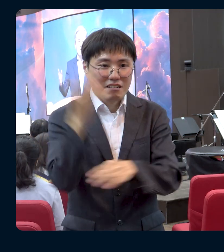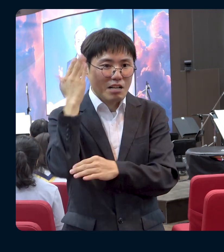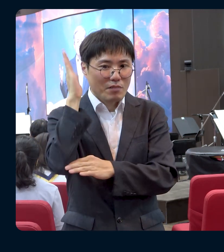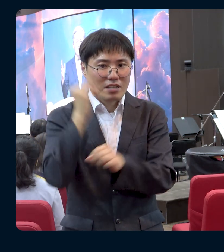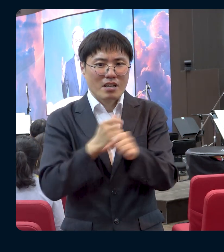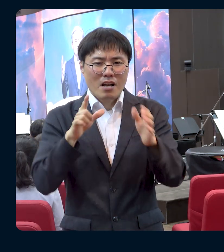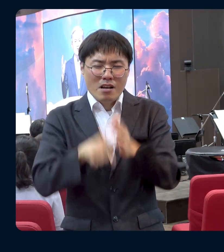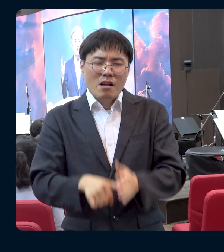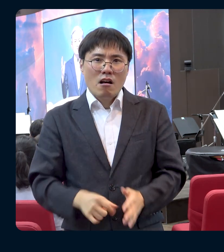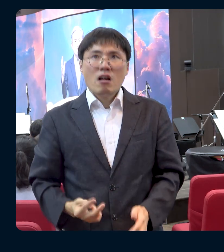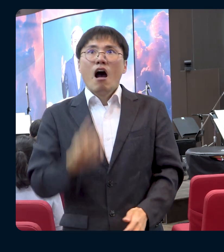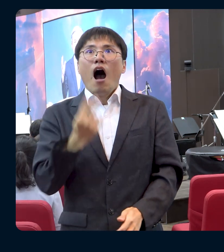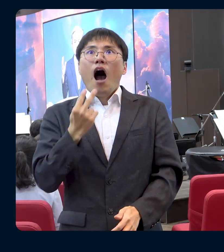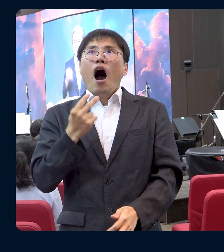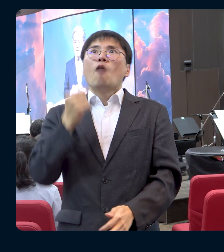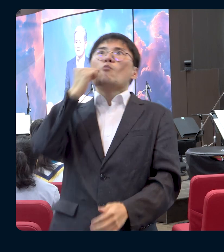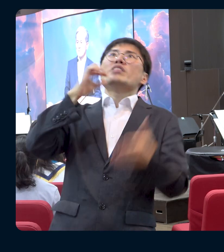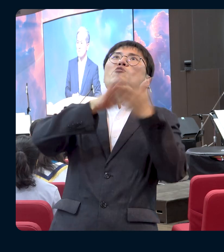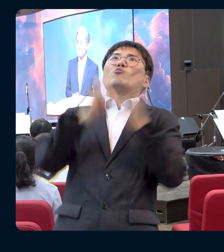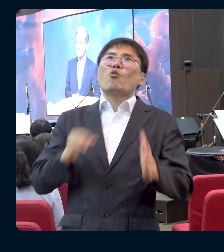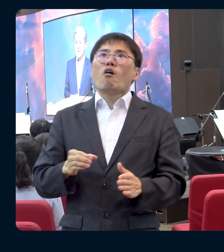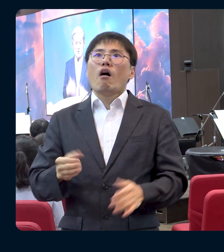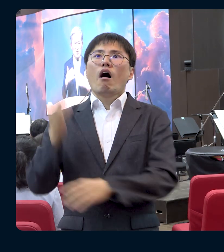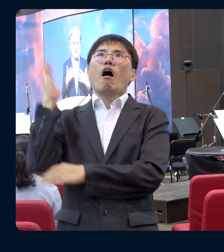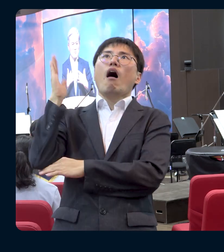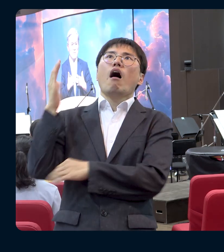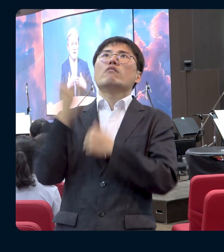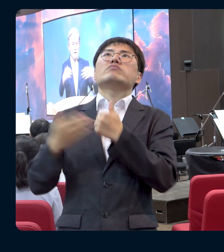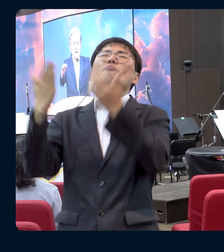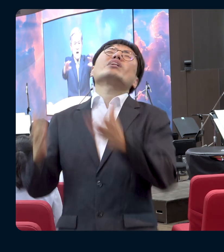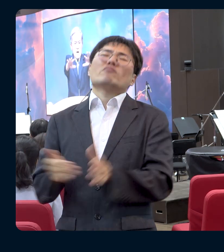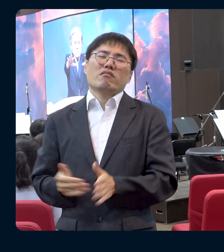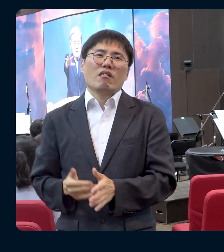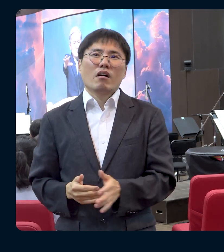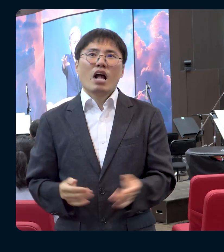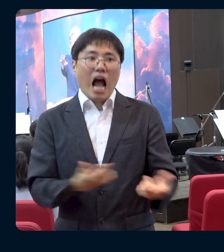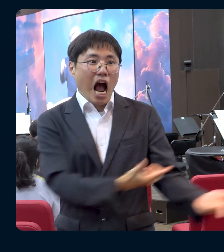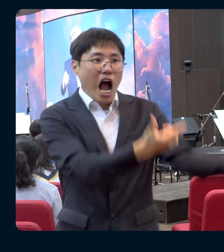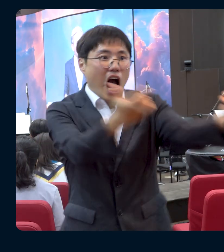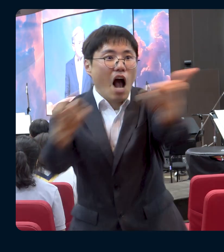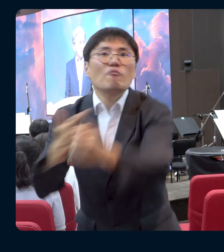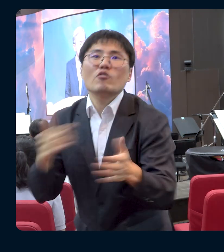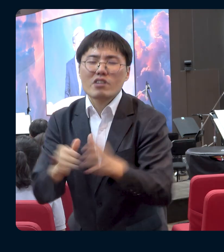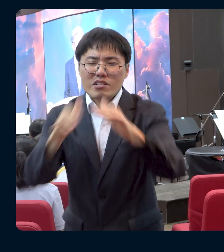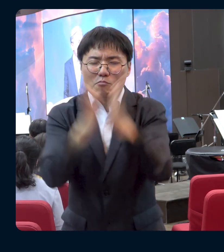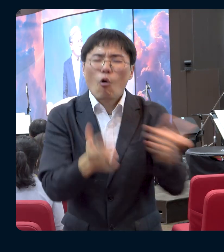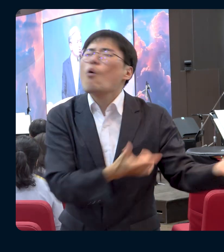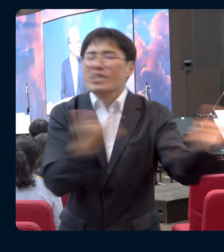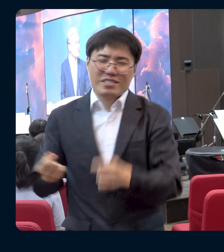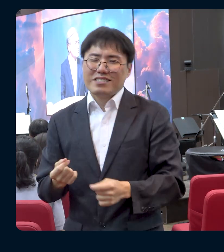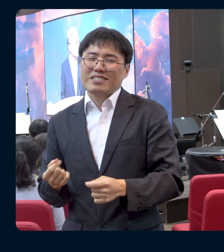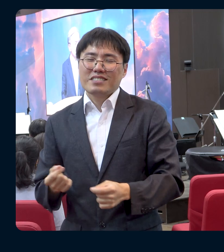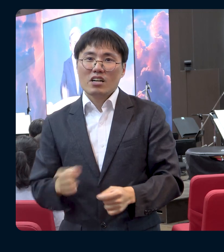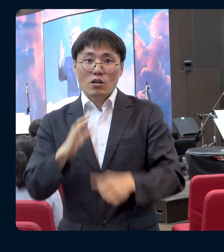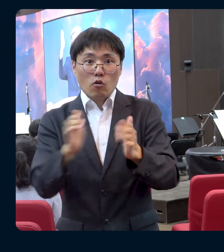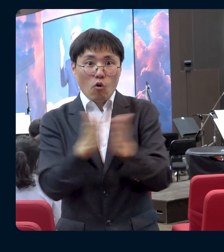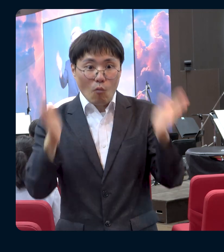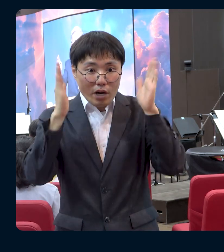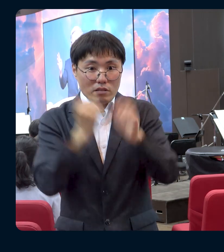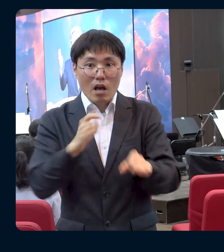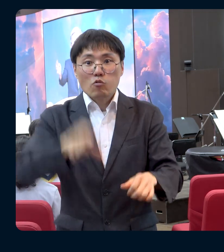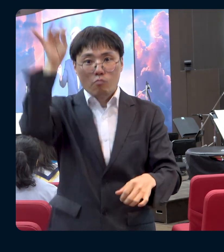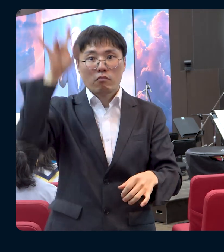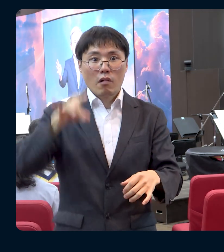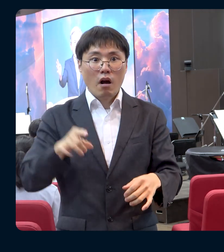세미나하면서 정말 숨을 쉴 수 없는 감동을 받았어요. 저 자신뿐만 아니라 함께 했던 사람들이. 저 성경 공부하면서 그런 일이